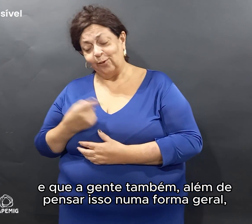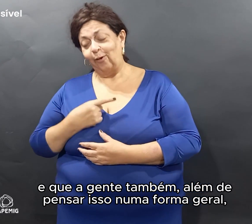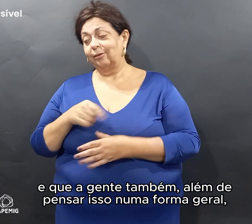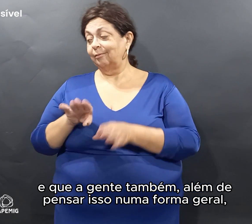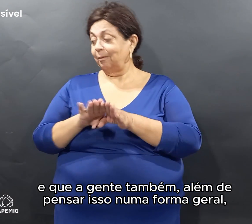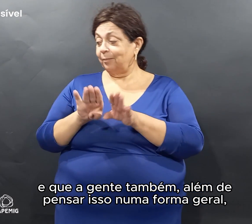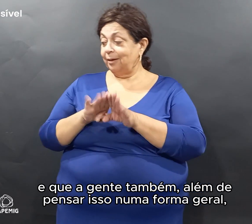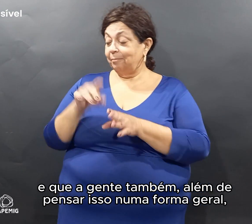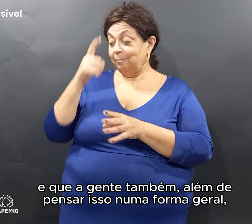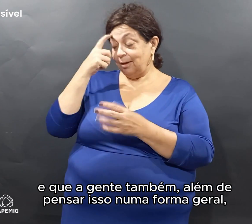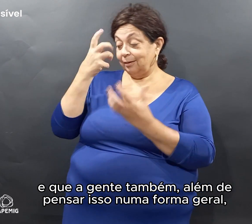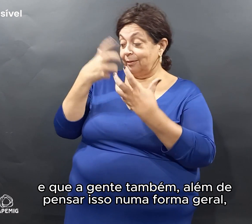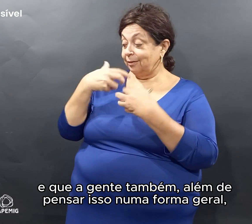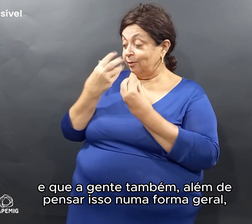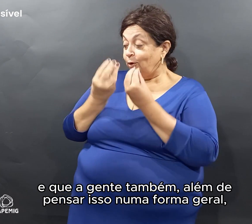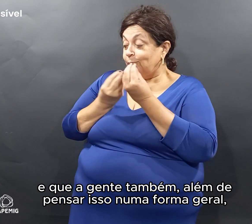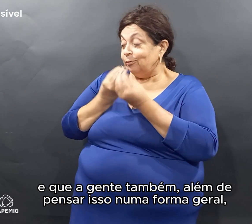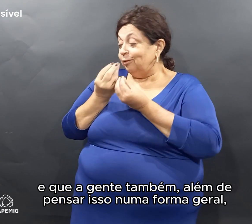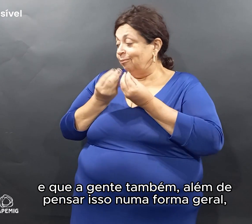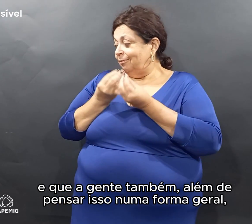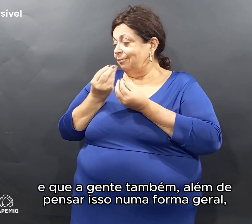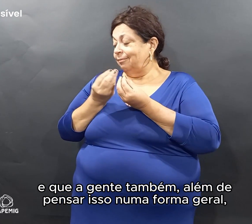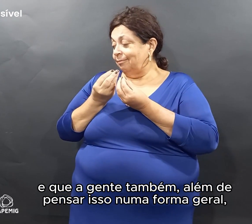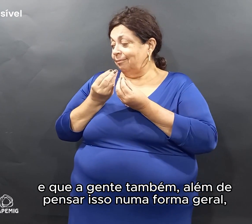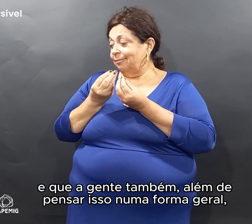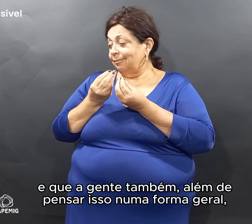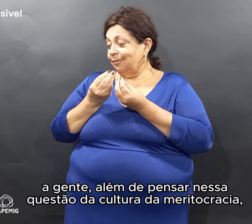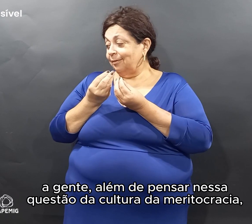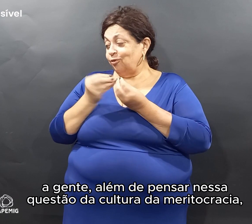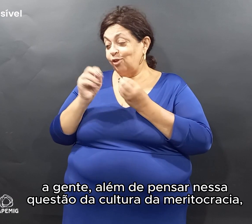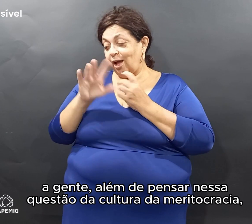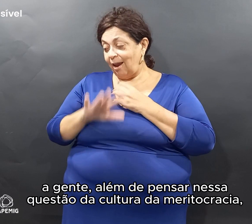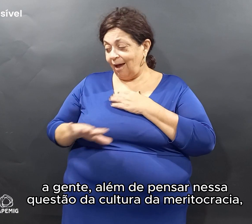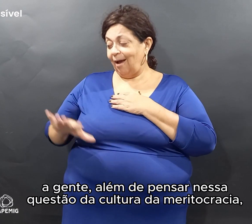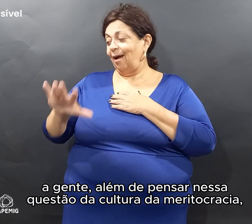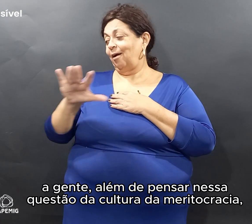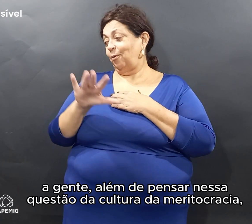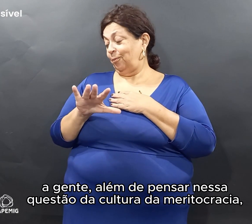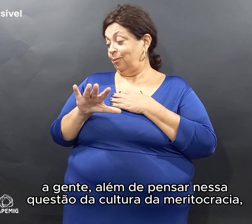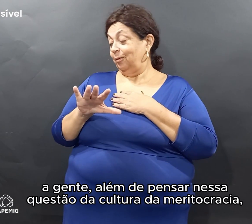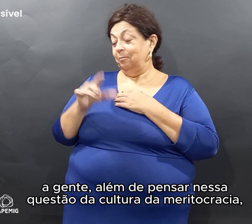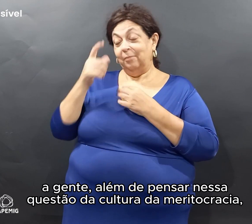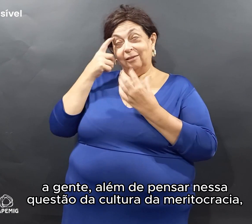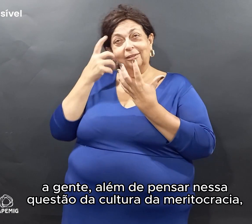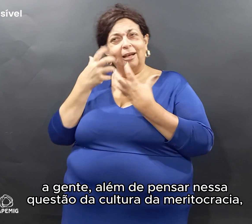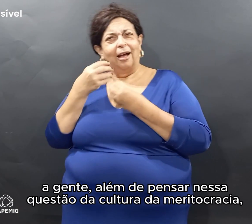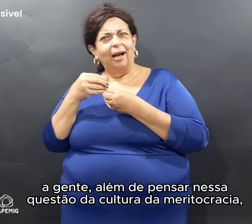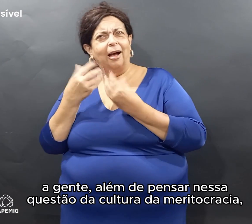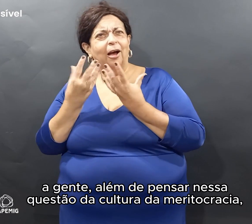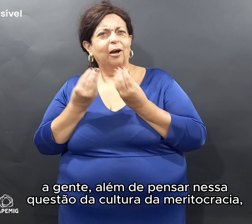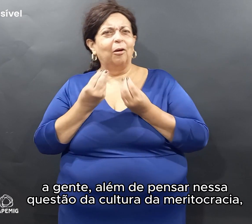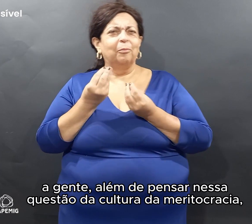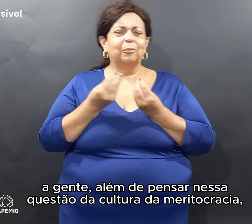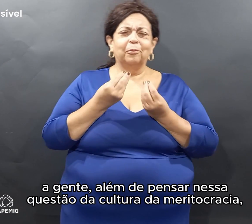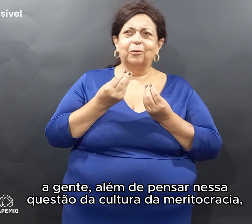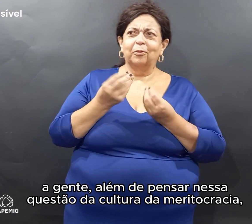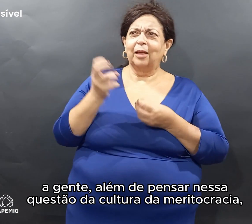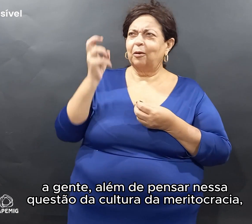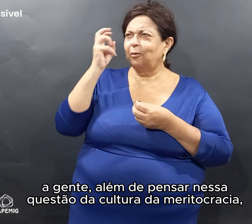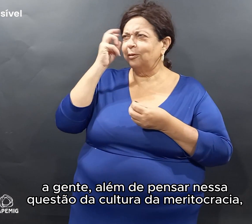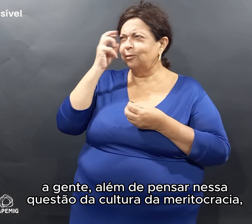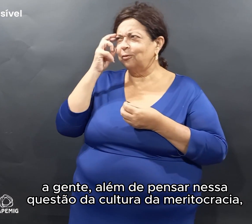de pensar isso, né, em uma forma, assim, geral, a gente além de pensar nessa questão da cultura